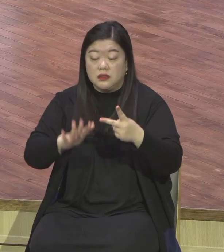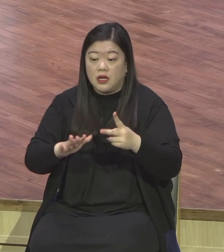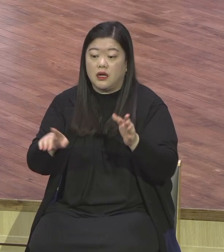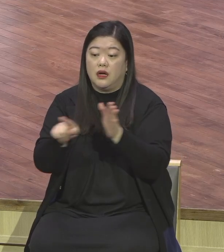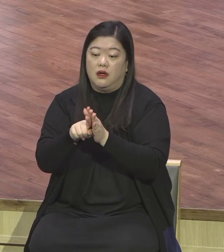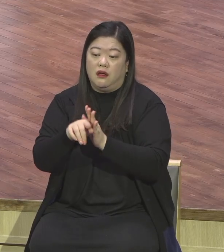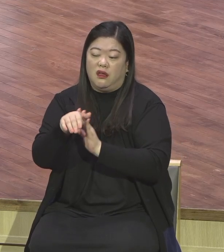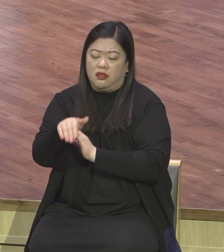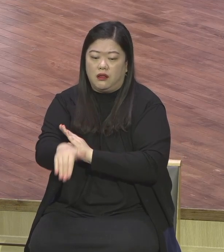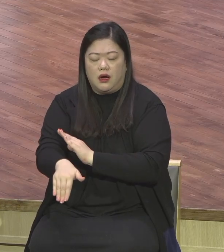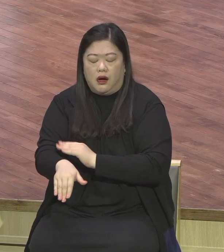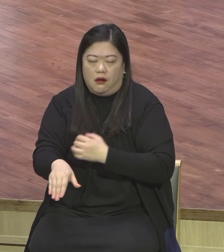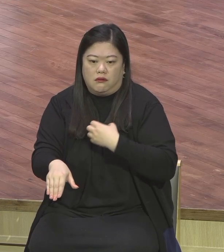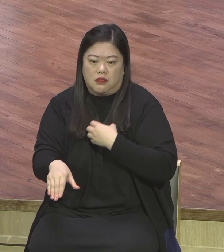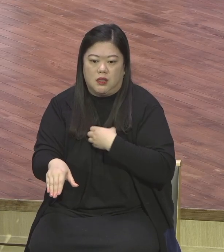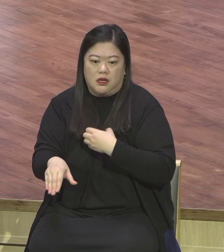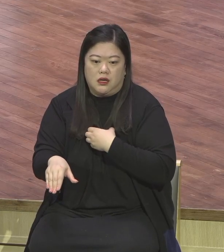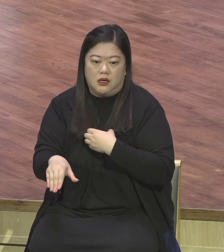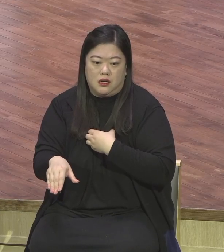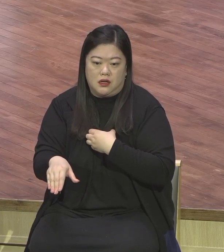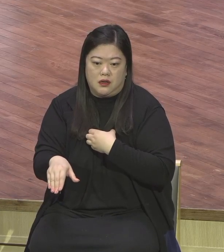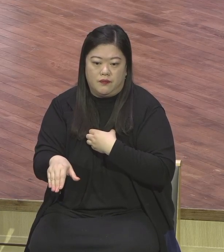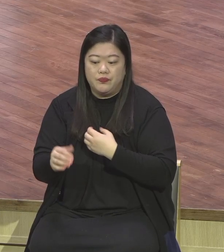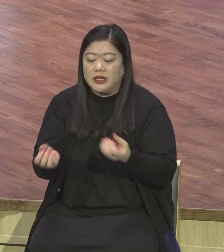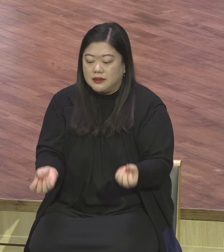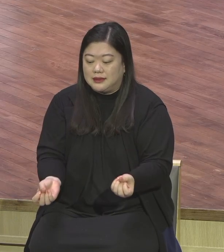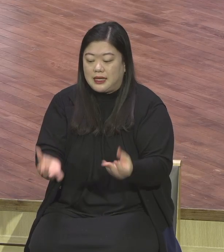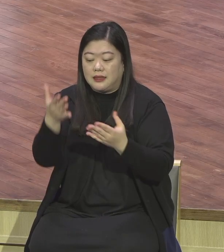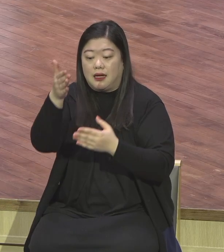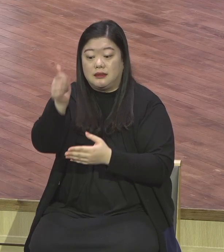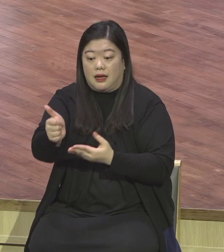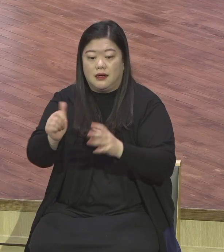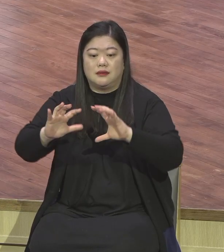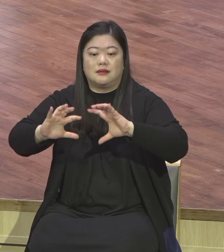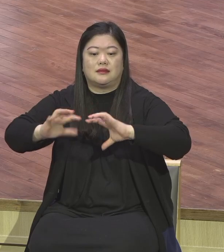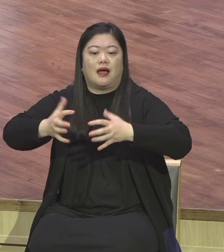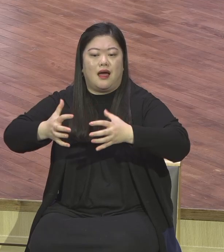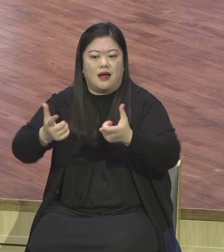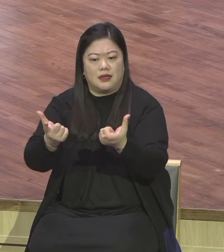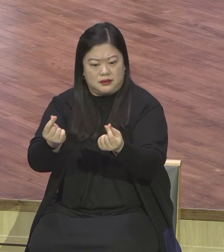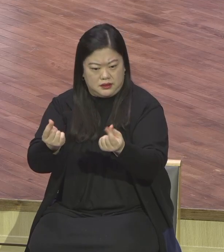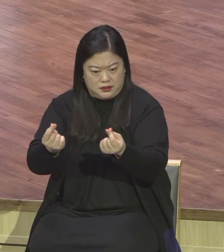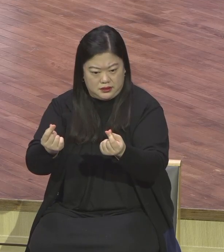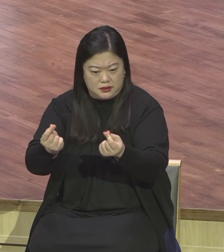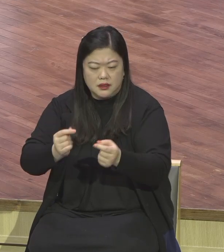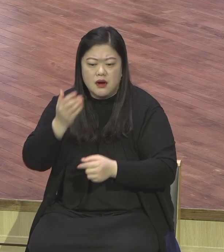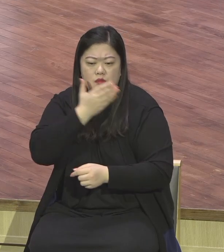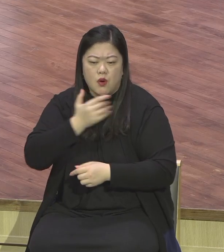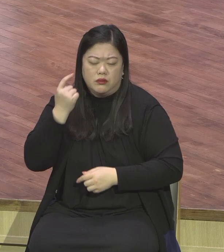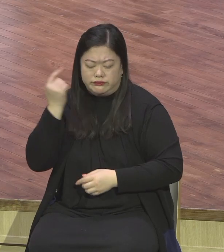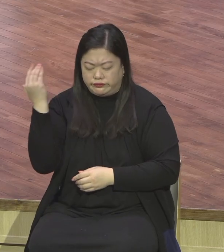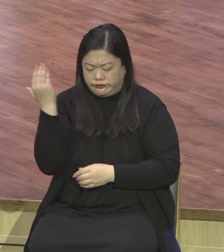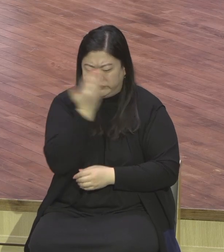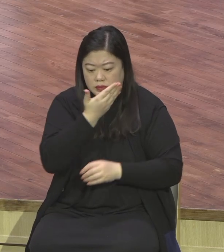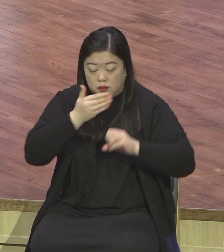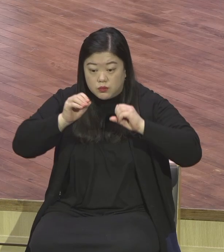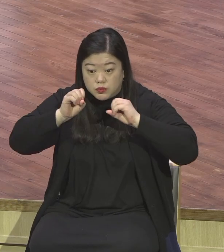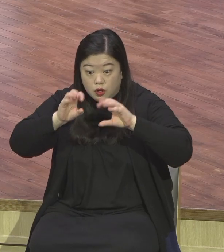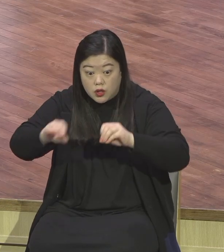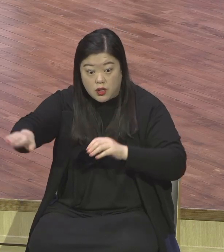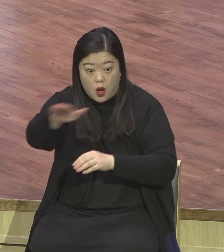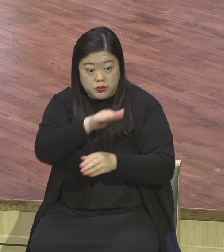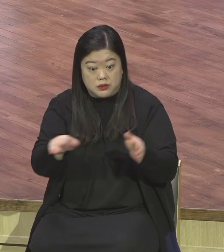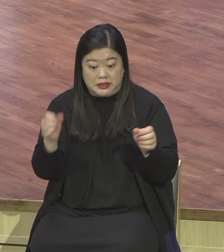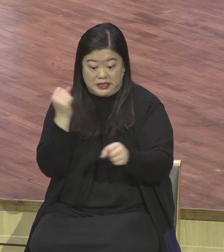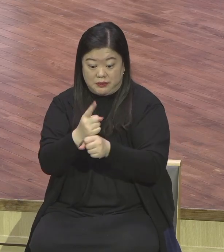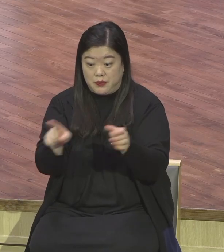제사장 나라입니다 미국은 무너지고 한국은 이렇게 지금 보금운동을 원색적 보금을 지금 증가하고 있는 역사가 일어나고